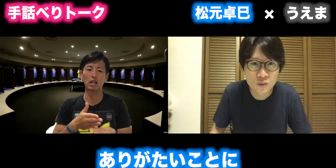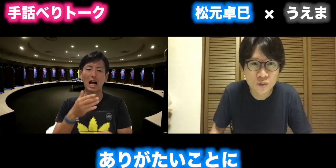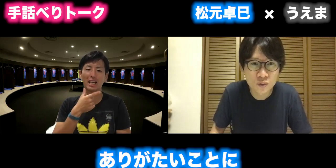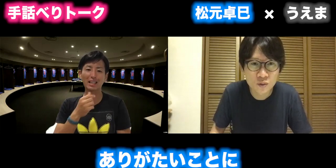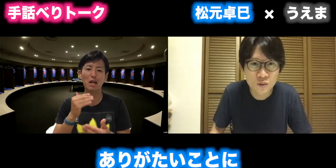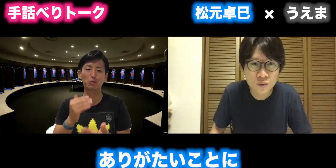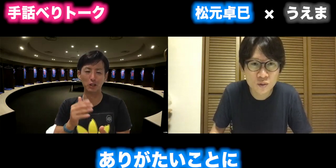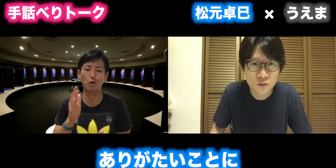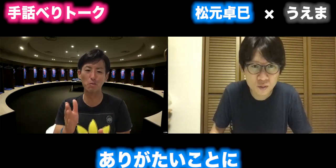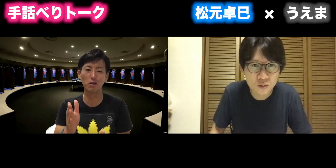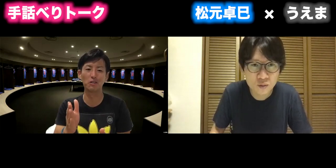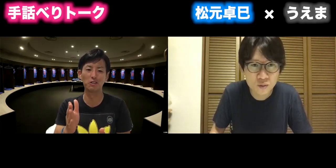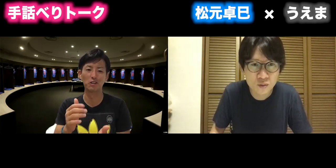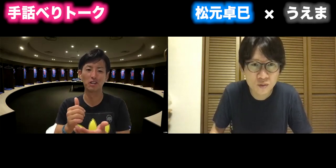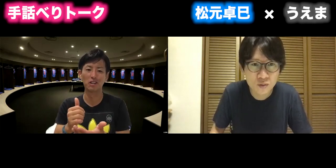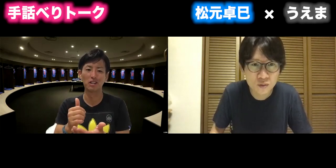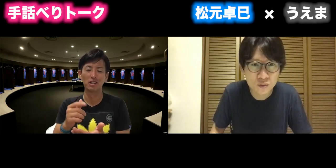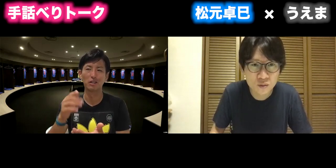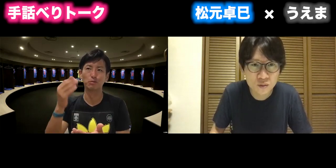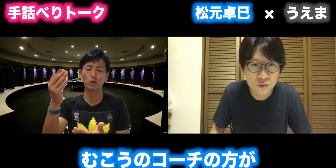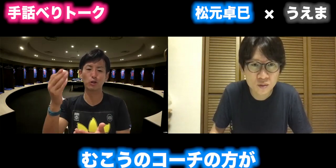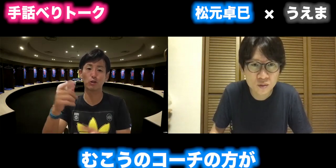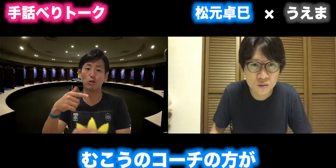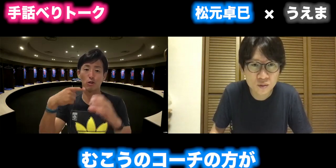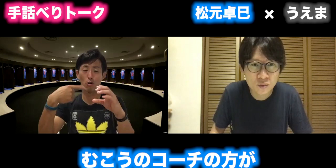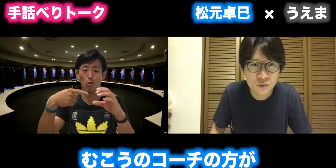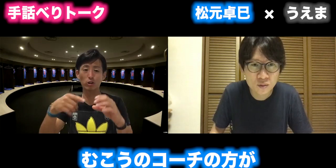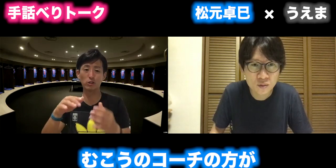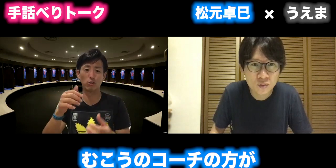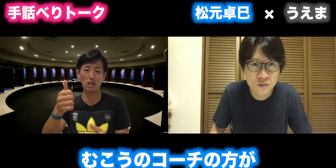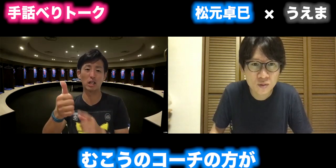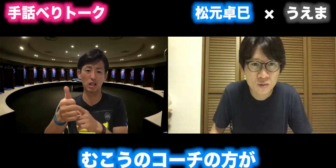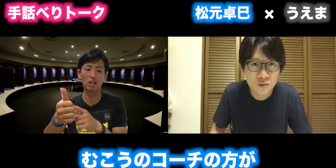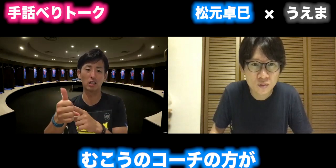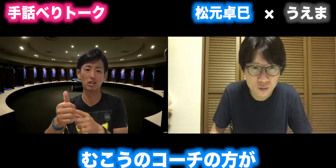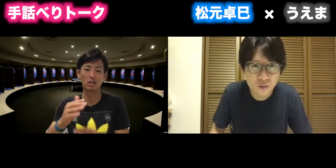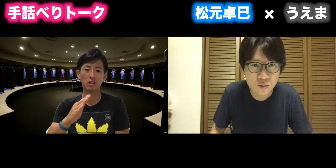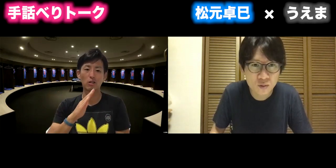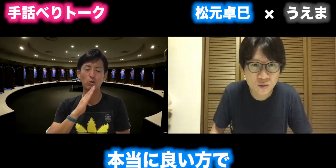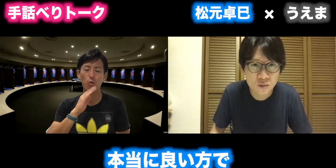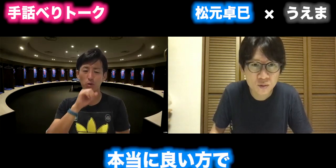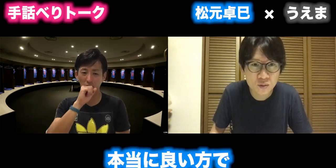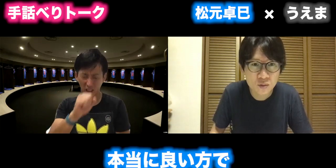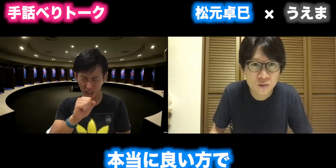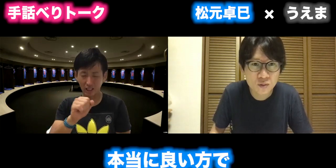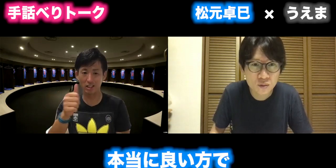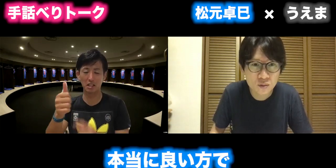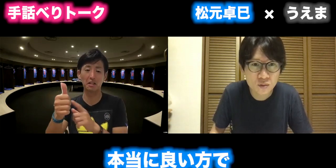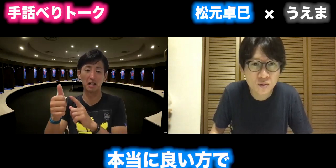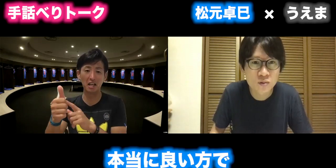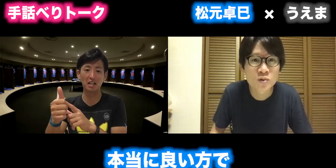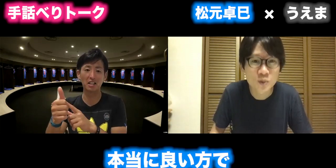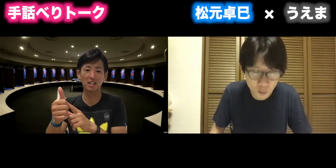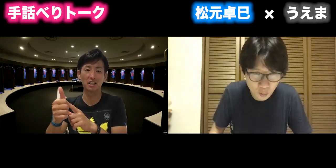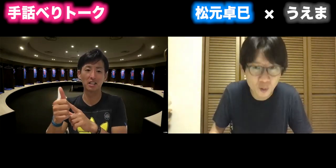なんかありがたいことにこれも向こうのとのコーチの方が本当にいいか